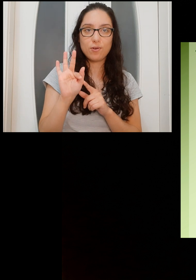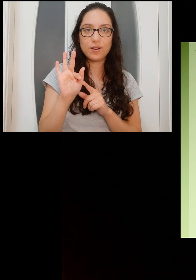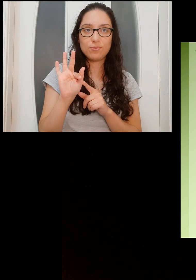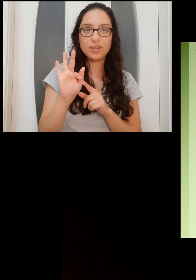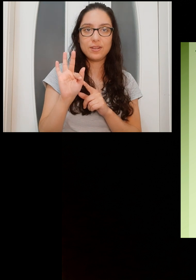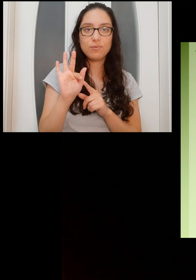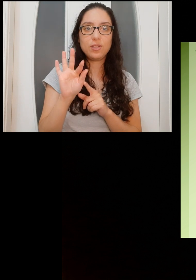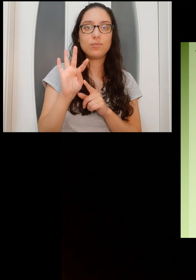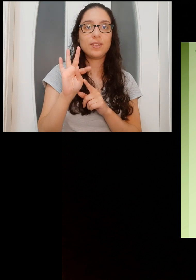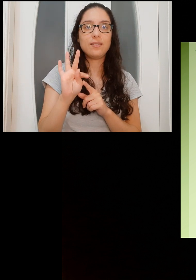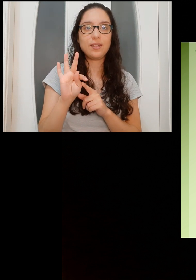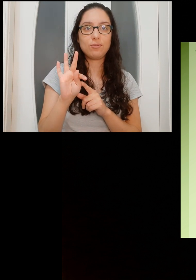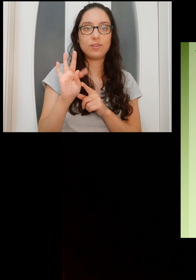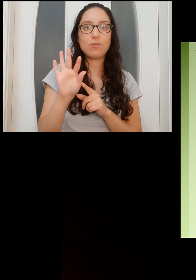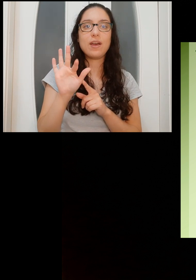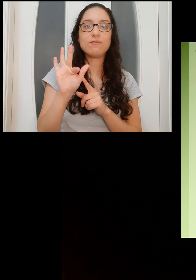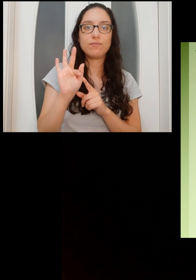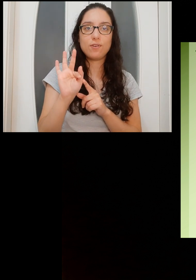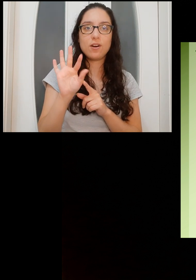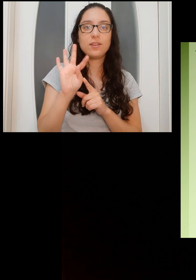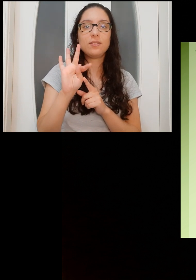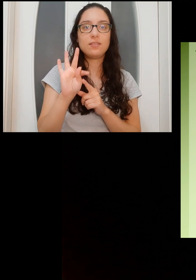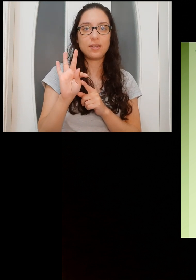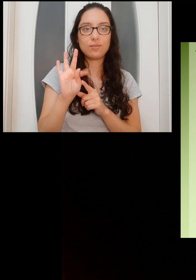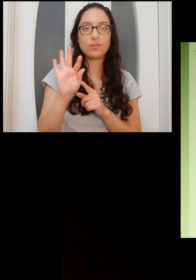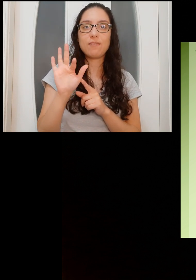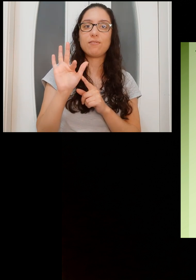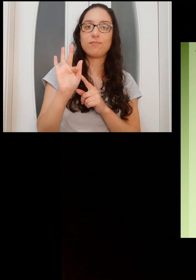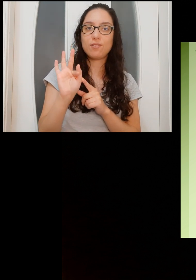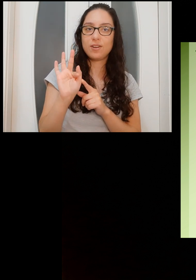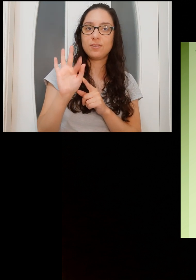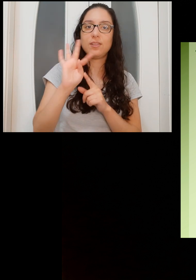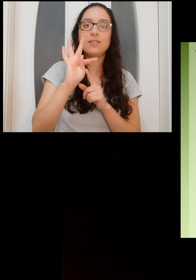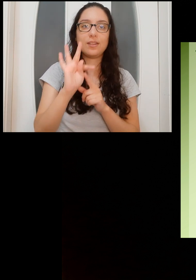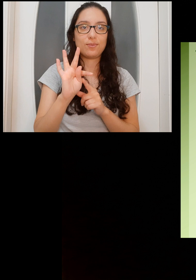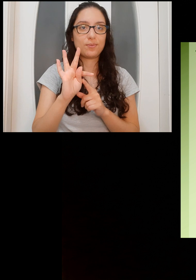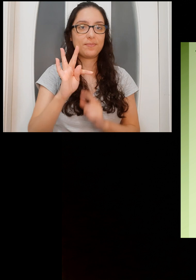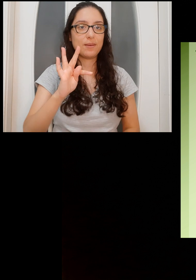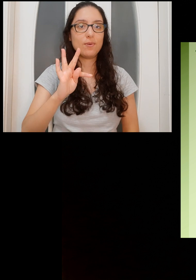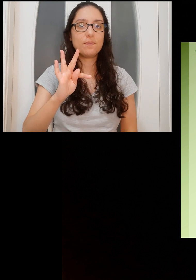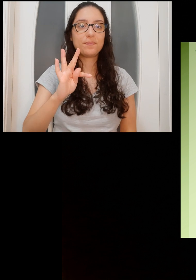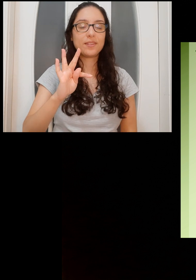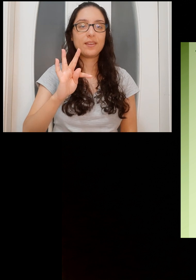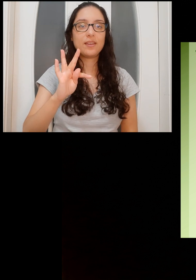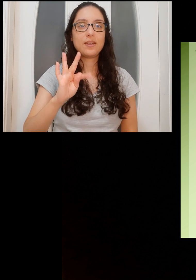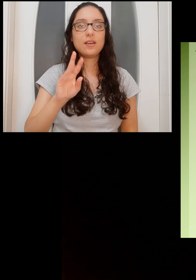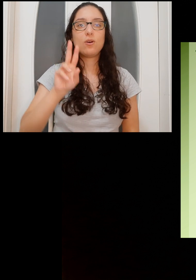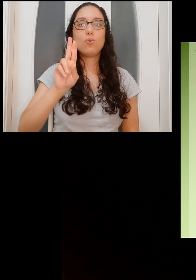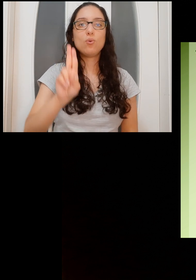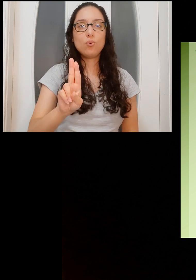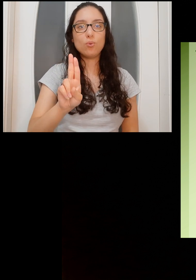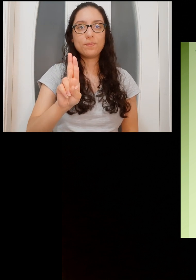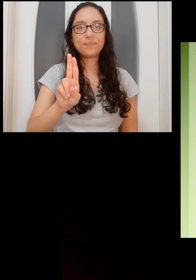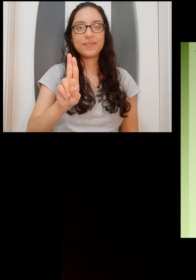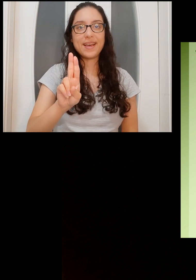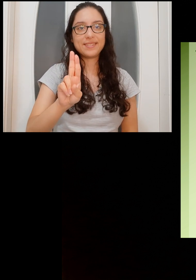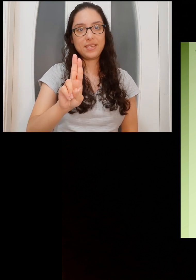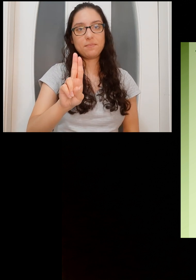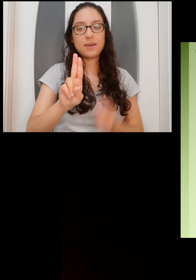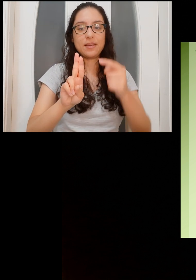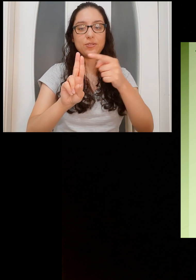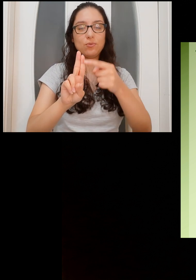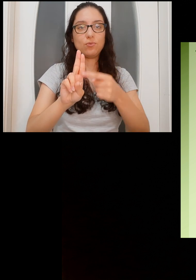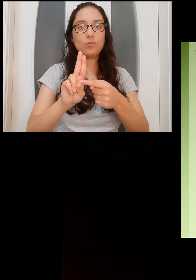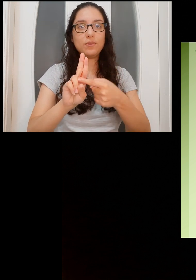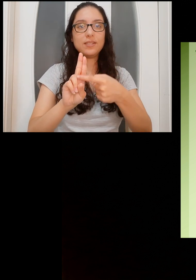F é fora, o dedão, e o T é dentro. Então, F fora, T dentro. F fora, T dentro, tá bom? O U é